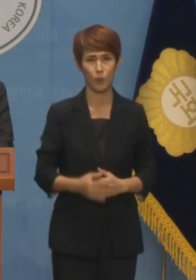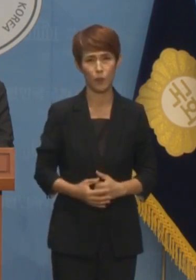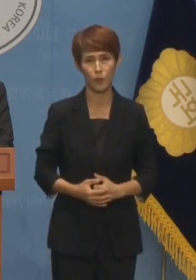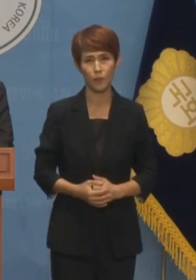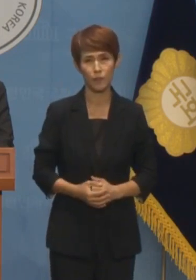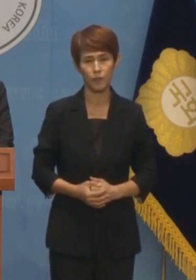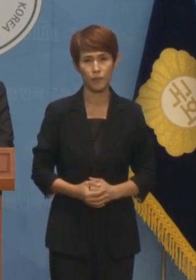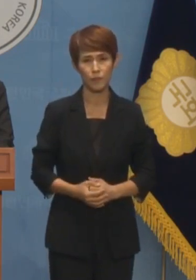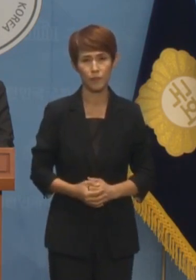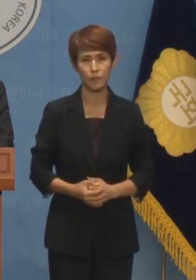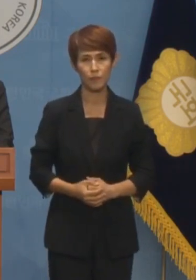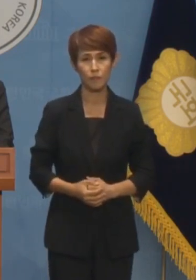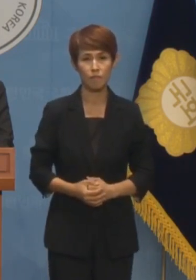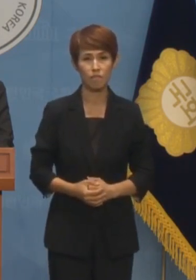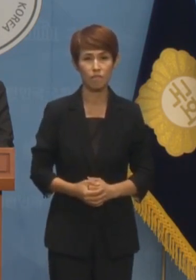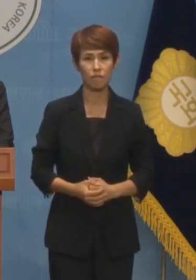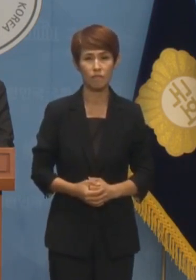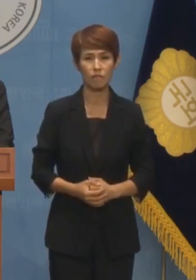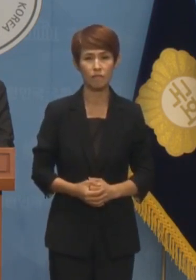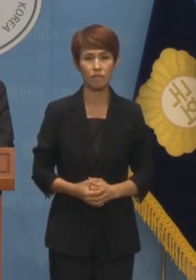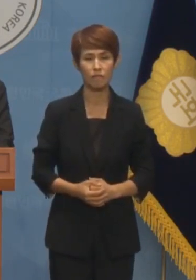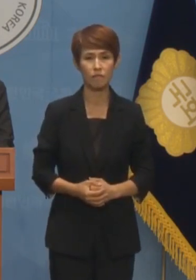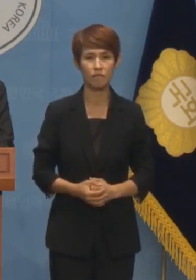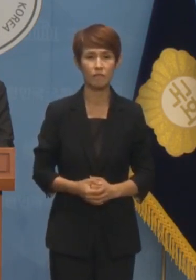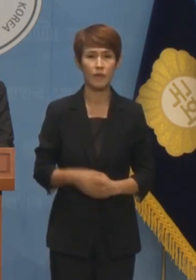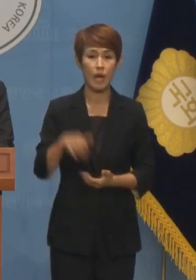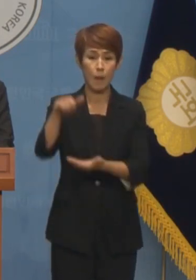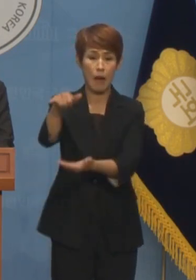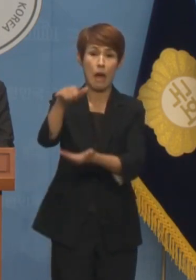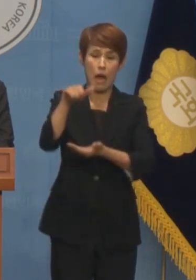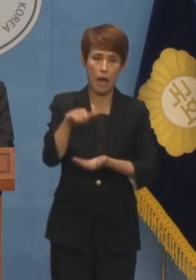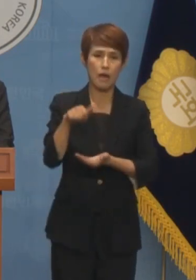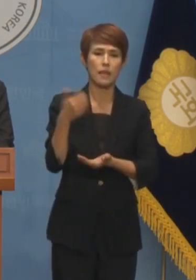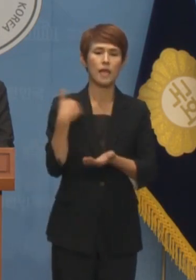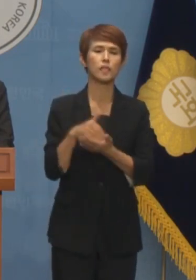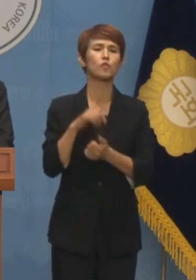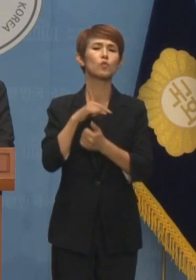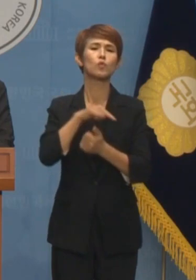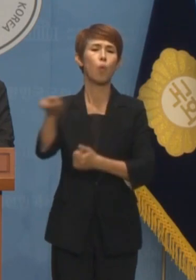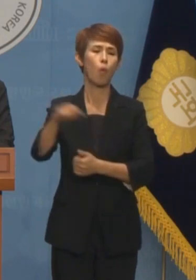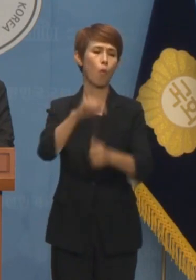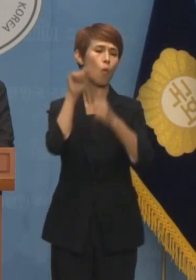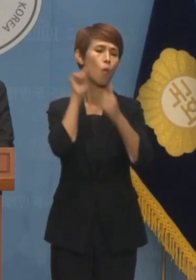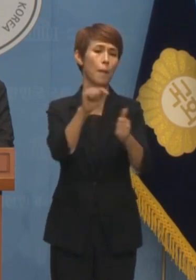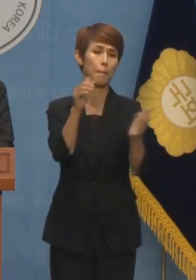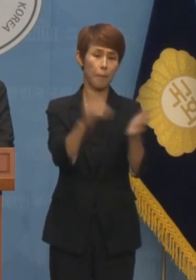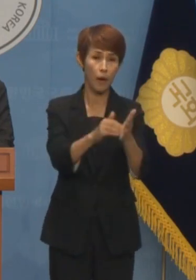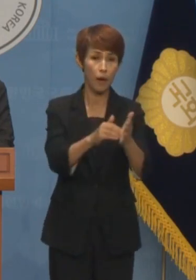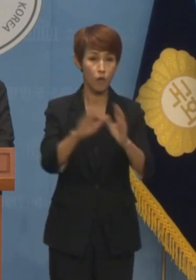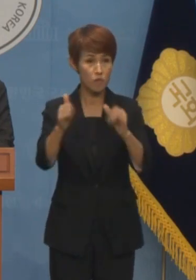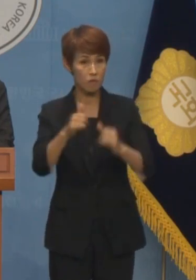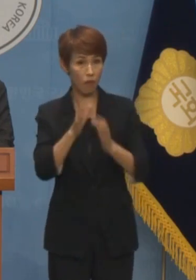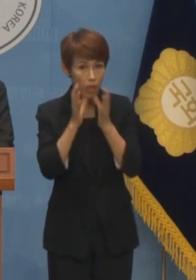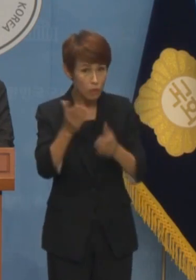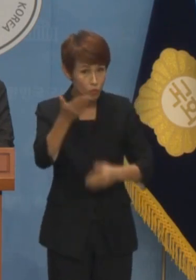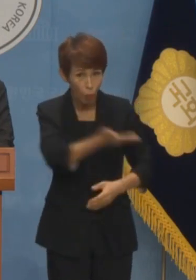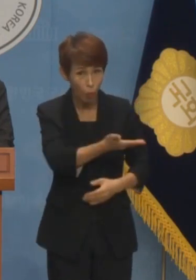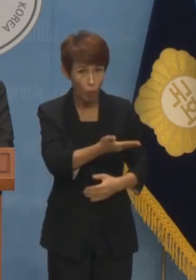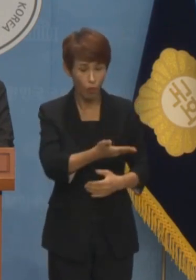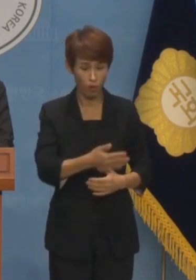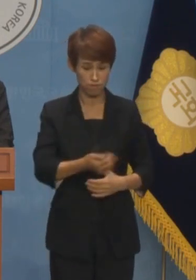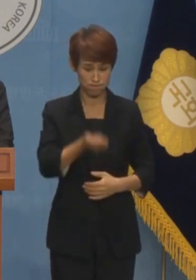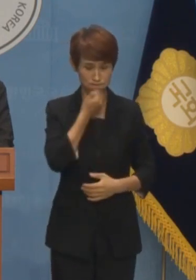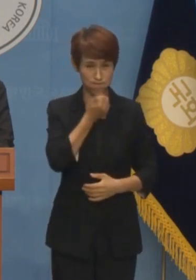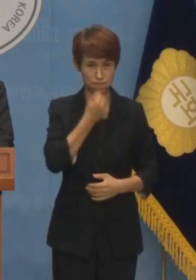합니까? 이제 와서 받자마자 돌려주라 했다고 하면 국민이 속아줄 것 같습니까?